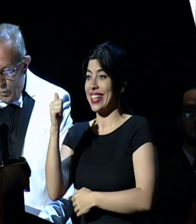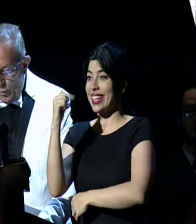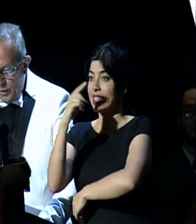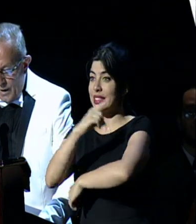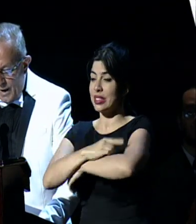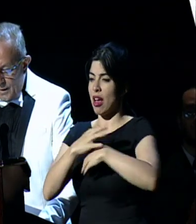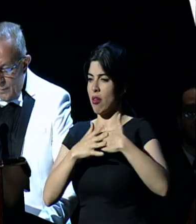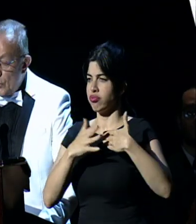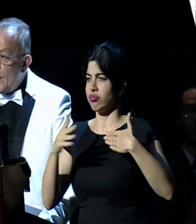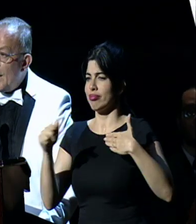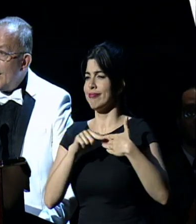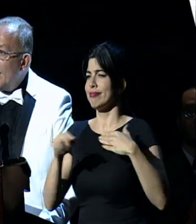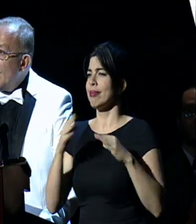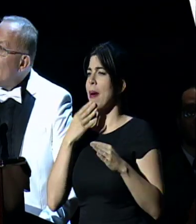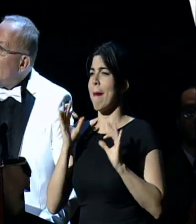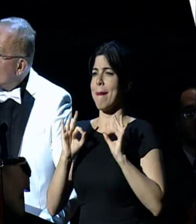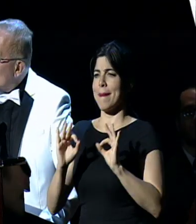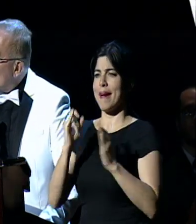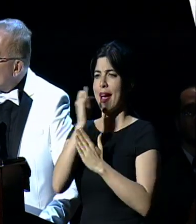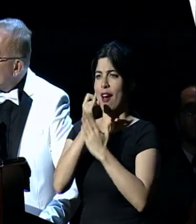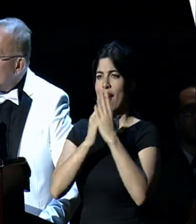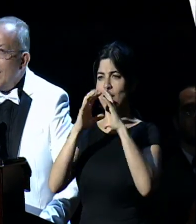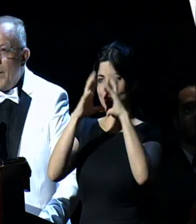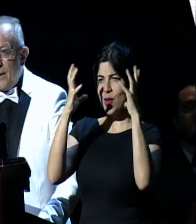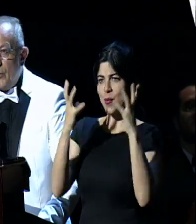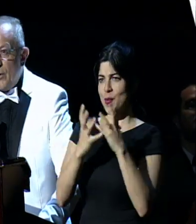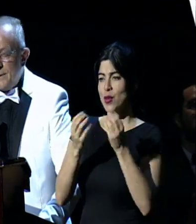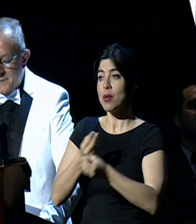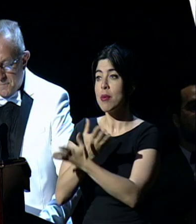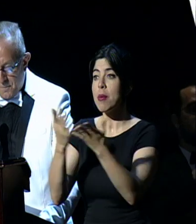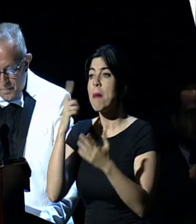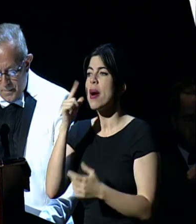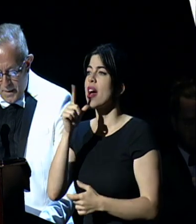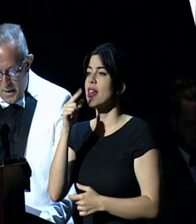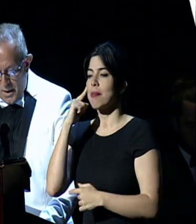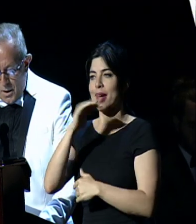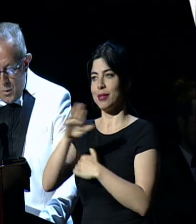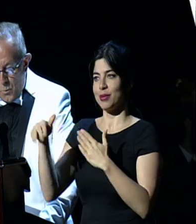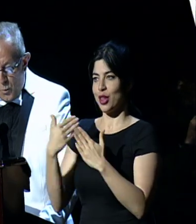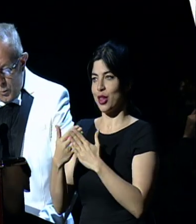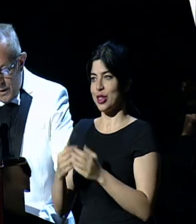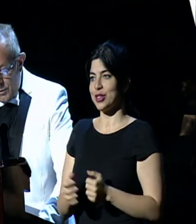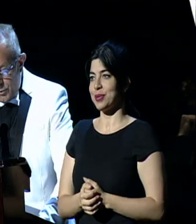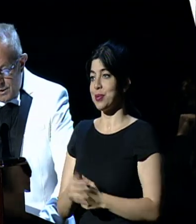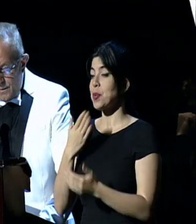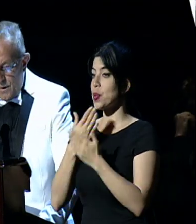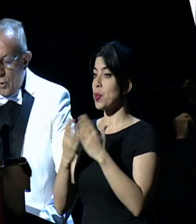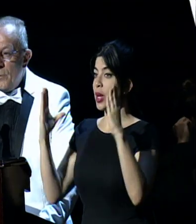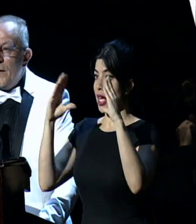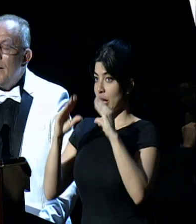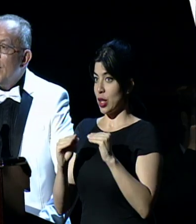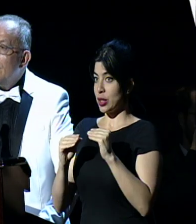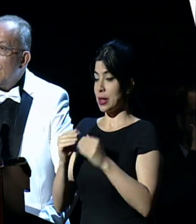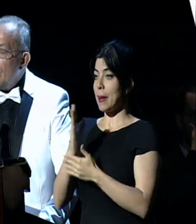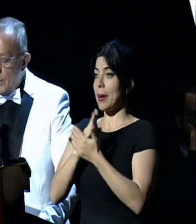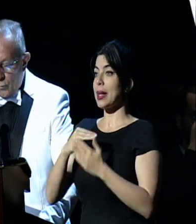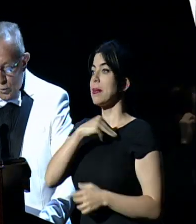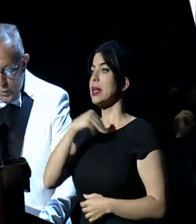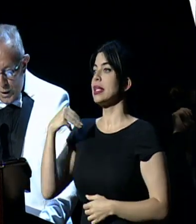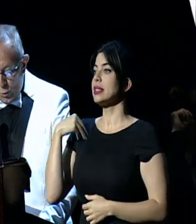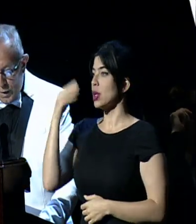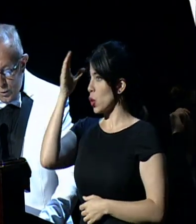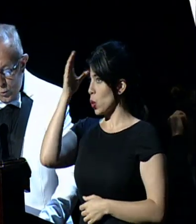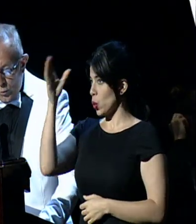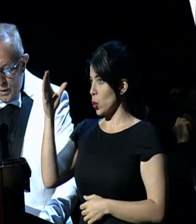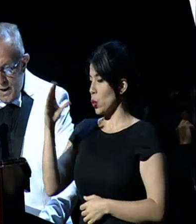de lo mejor del arte mundial para todos y para todas. Muy buenas noches en nombre del Ministerio de